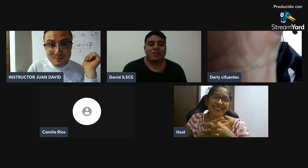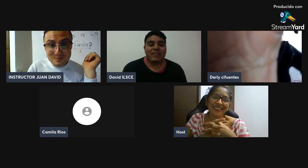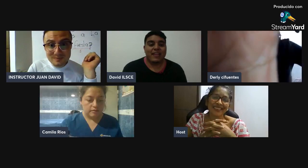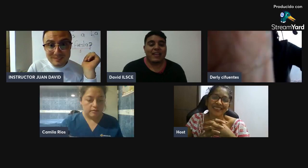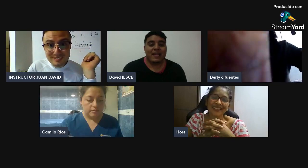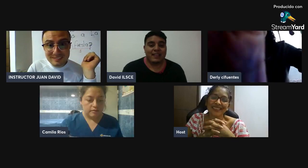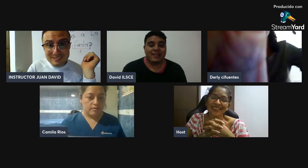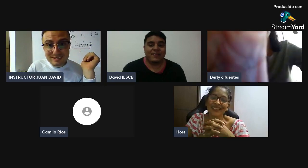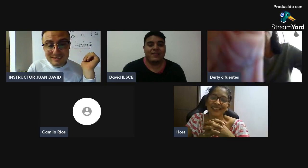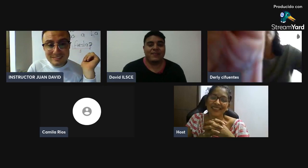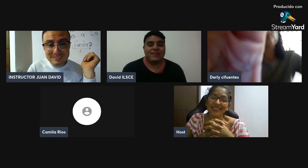berlín